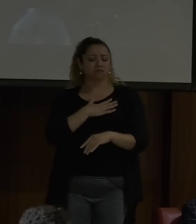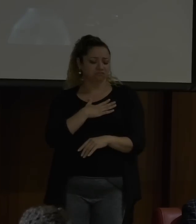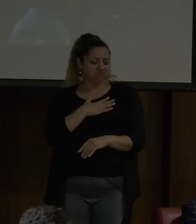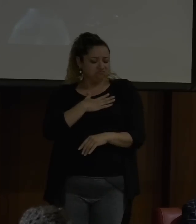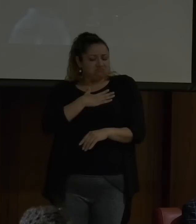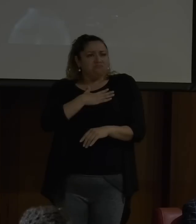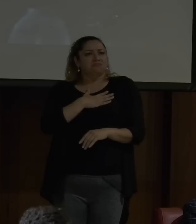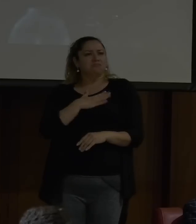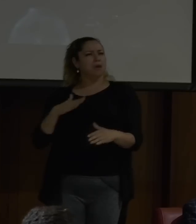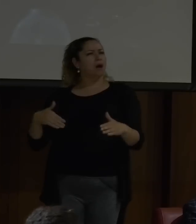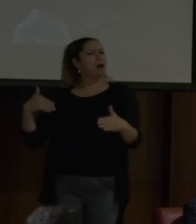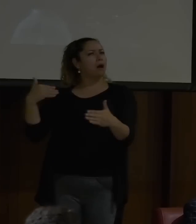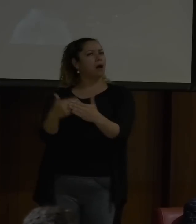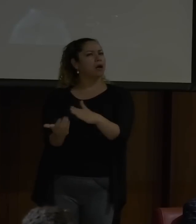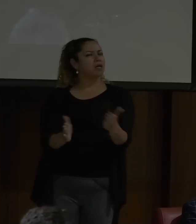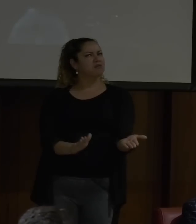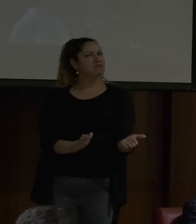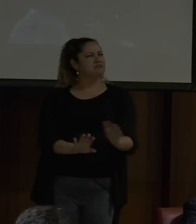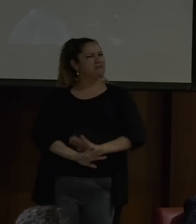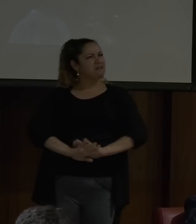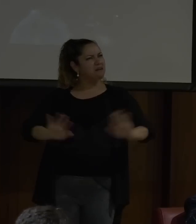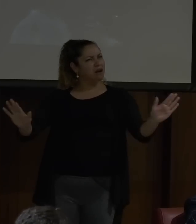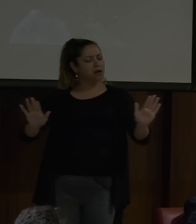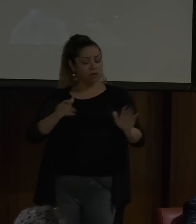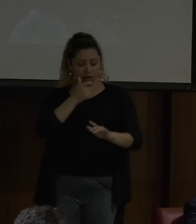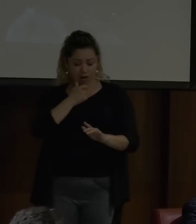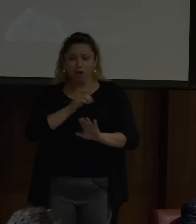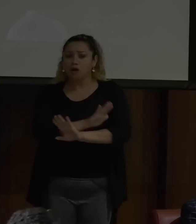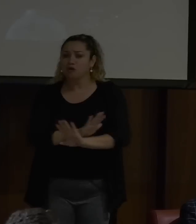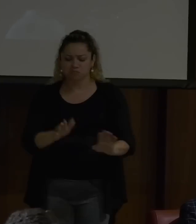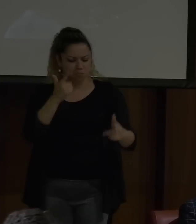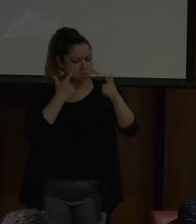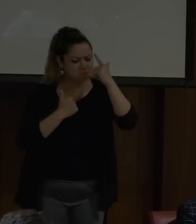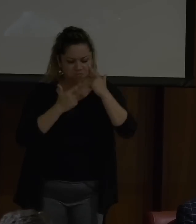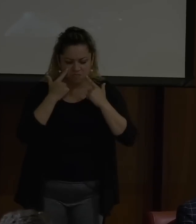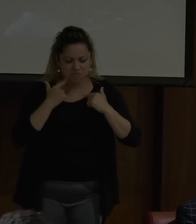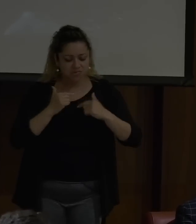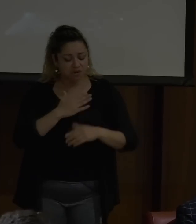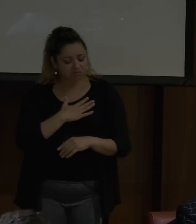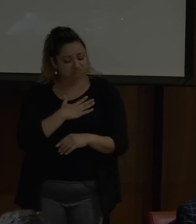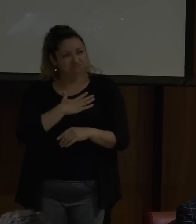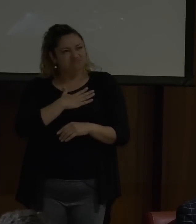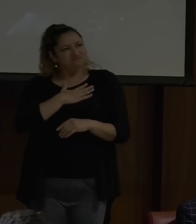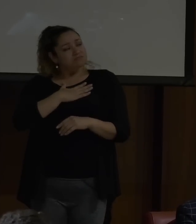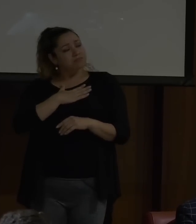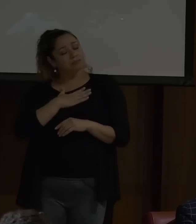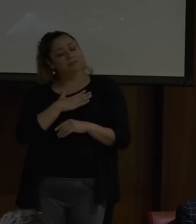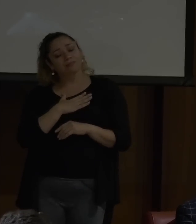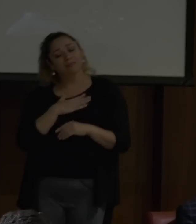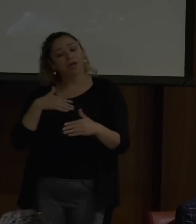él muera, y Leandro deja de llorar y suspirar el día que él